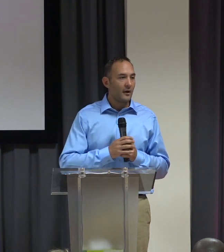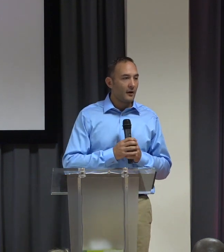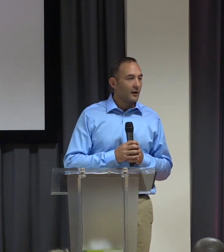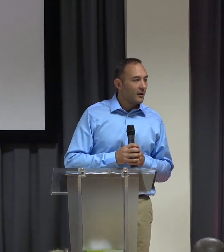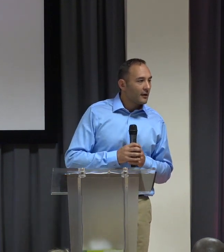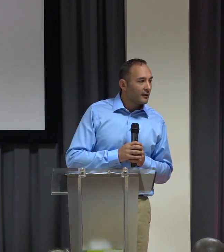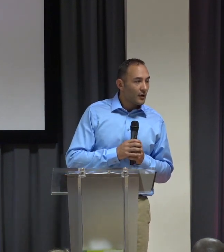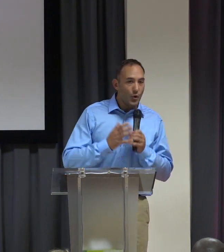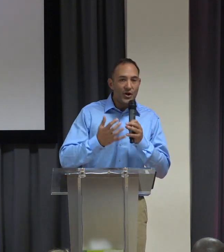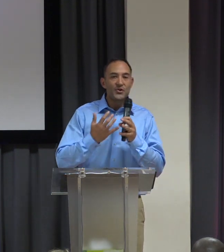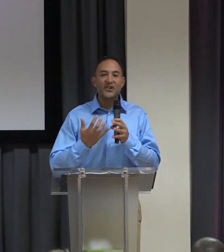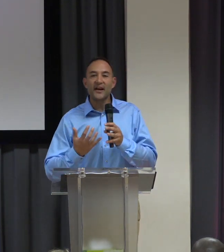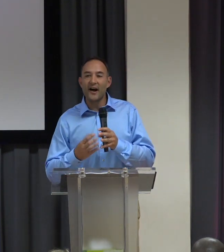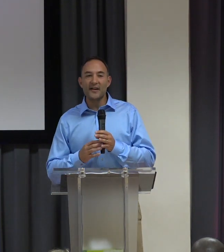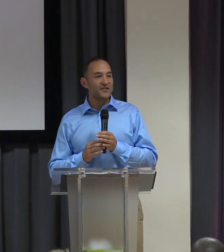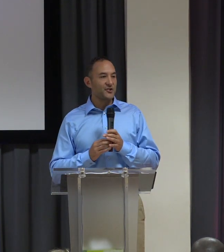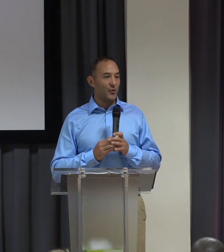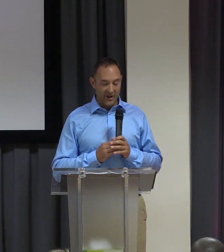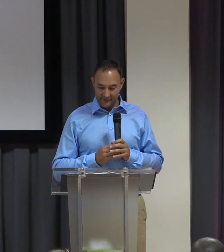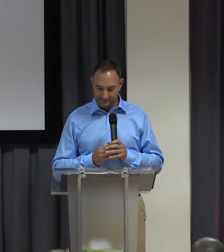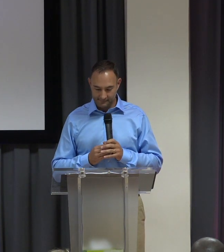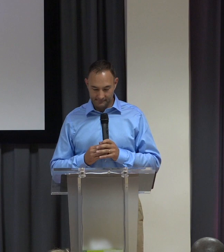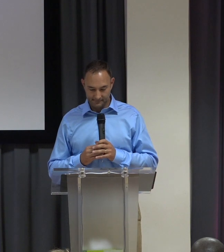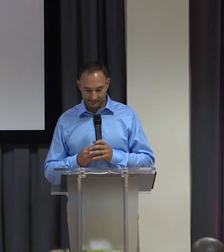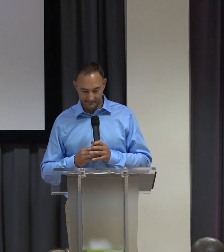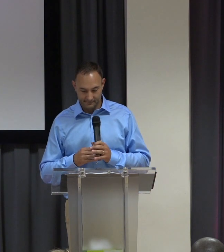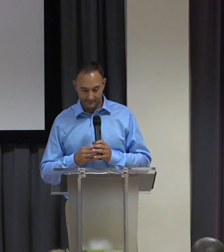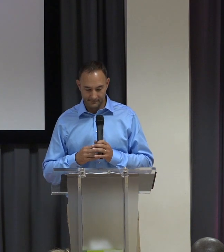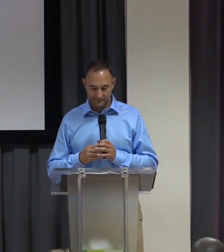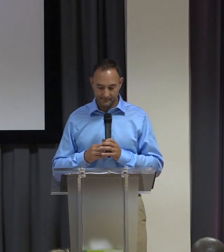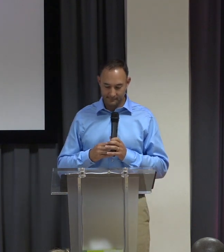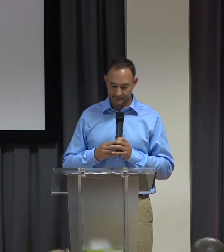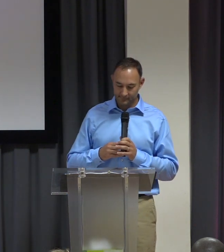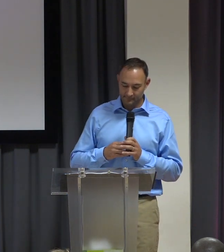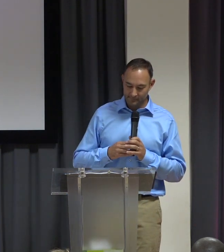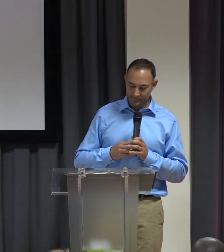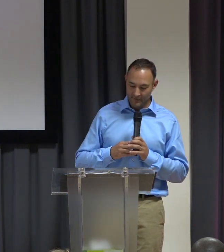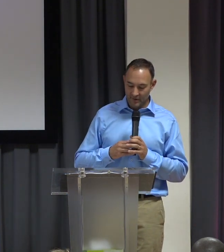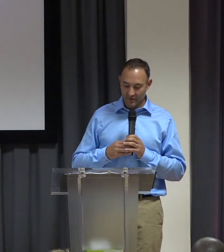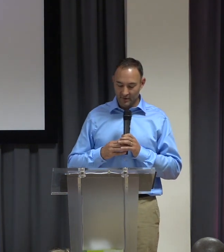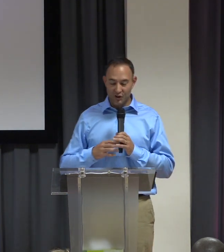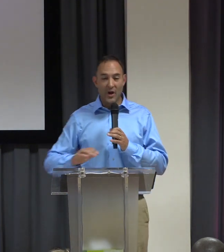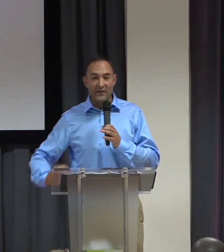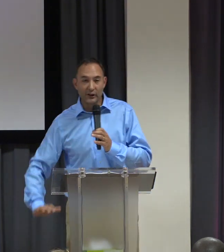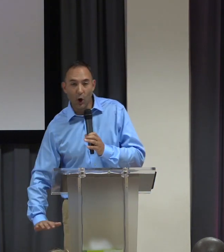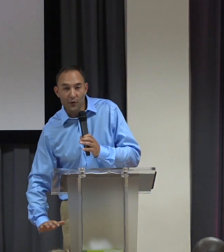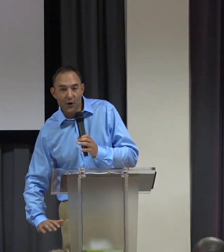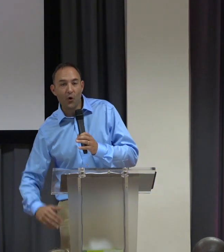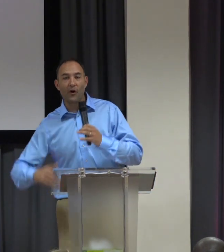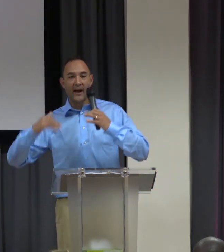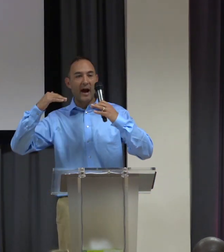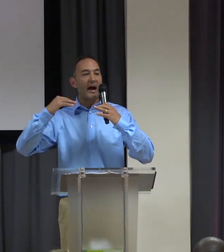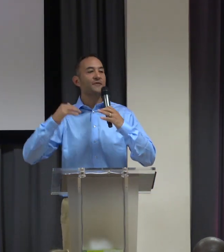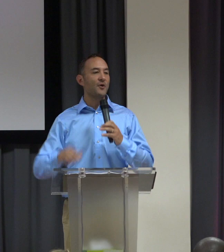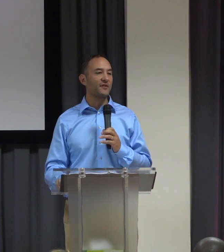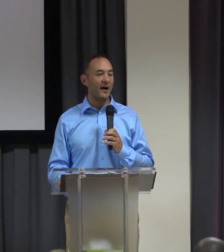croyance de qui est Dieu. Who do you say God is this morning? Et comment est-ce que tu vois Dieu ce matin? Qui est-il? Do you have a low view